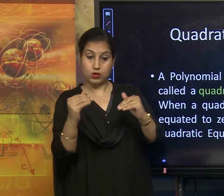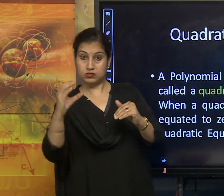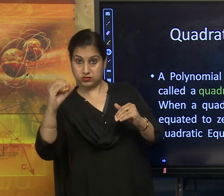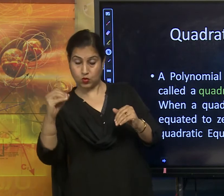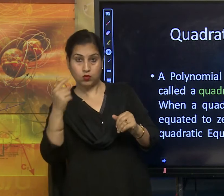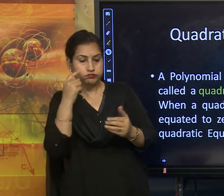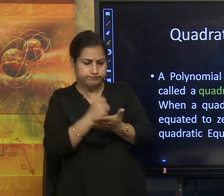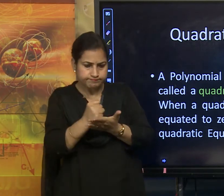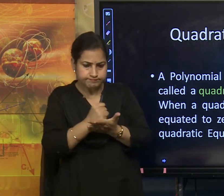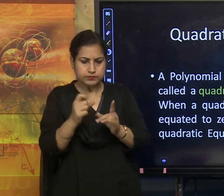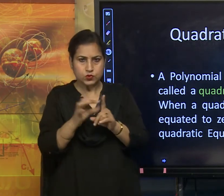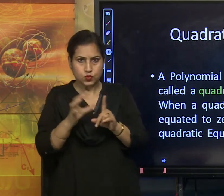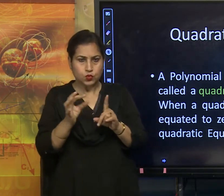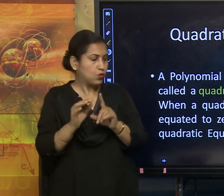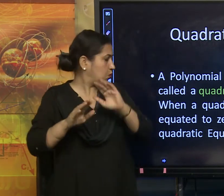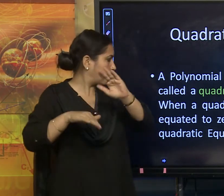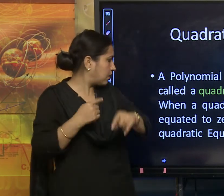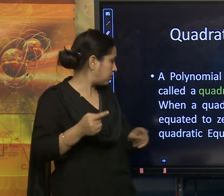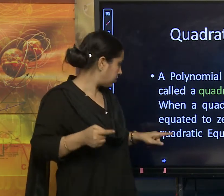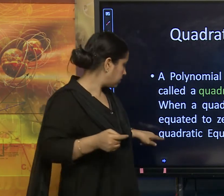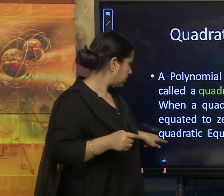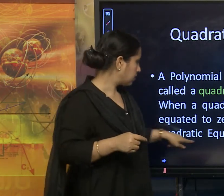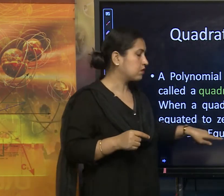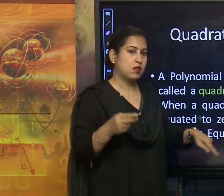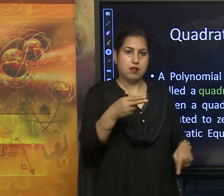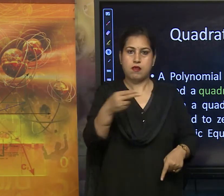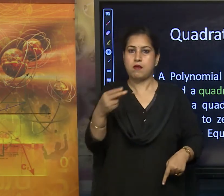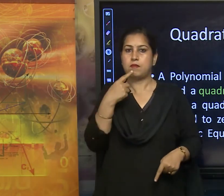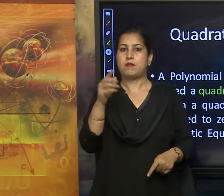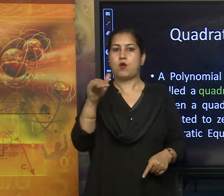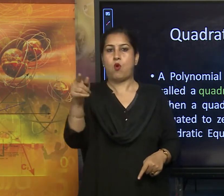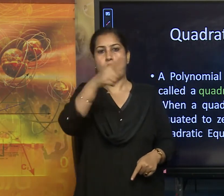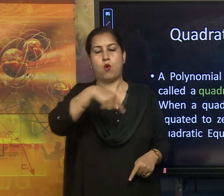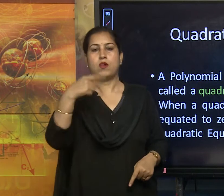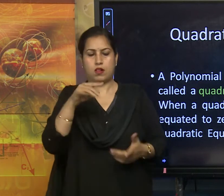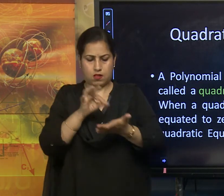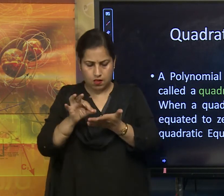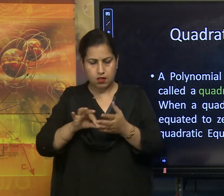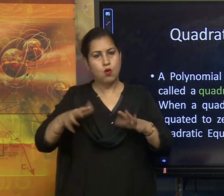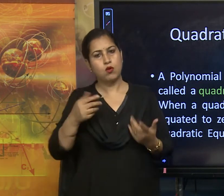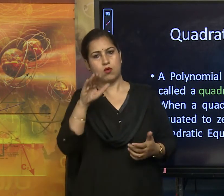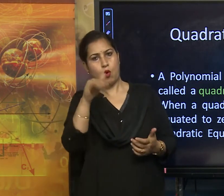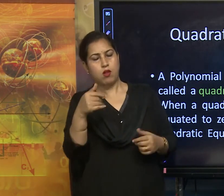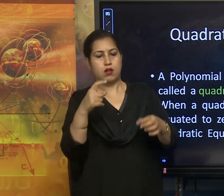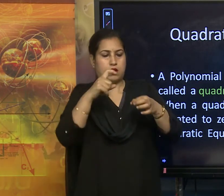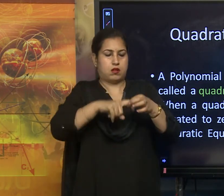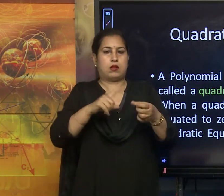और जब क्वाड्रेटिक पॉलिनोमियल को हम 0 से इक्वेट करते हैं, मतलब